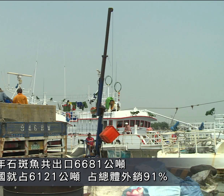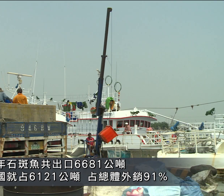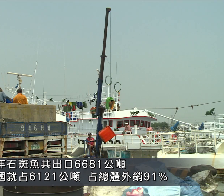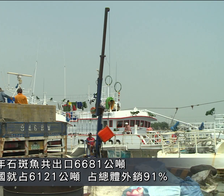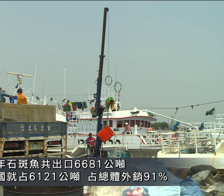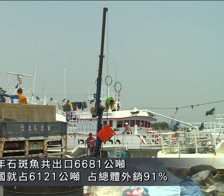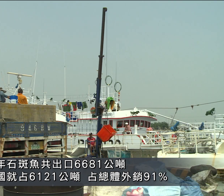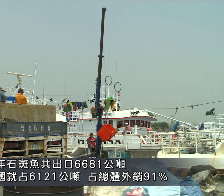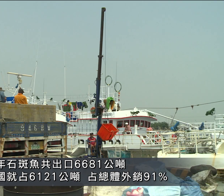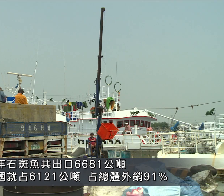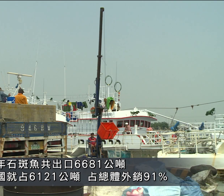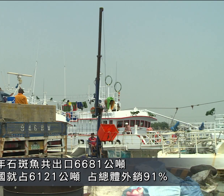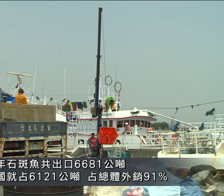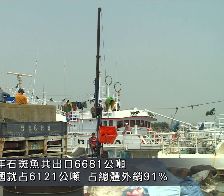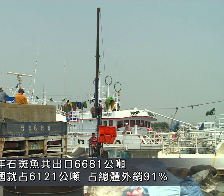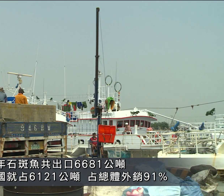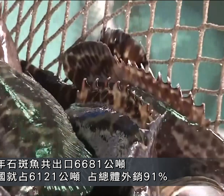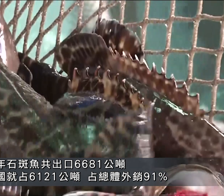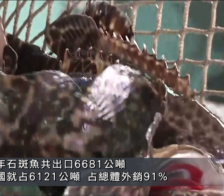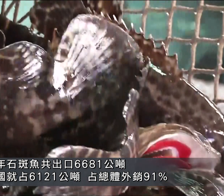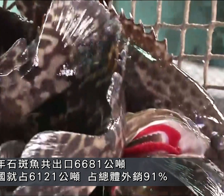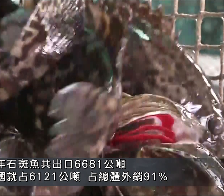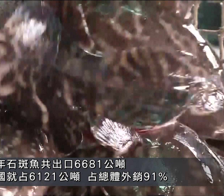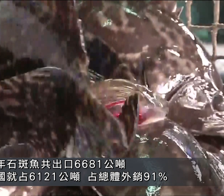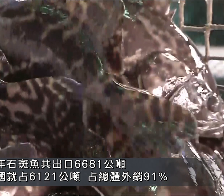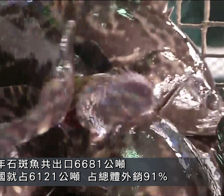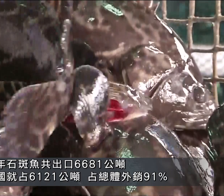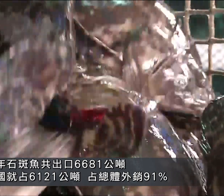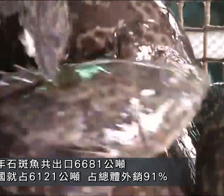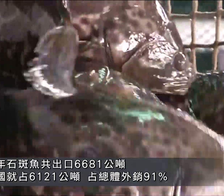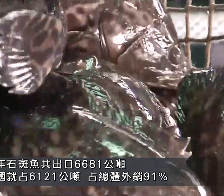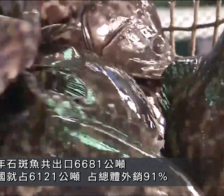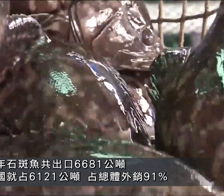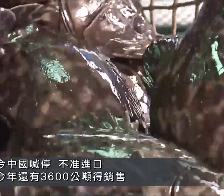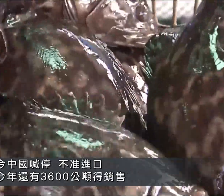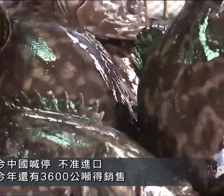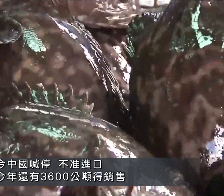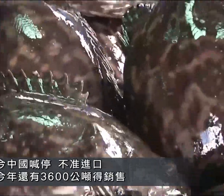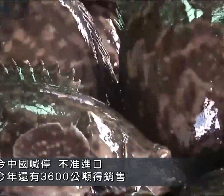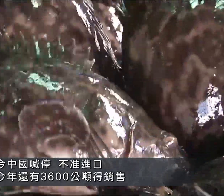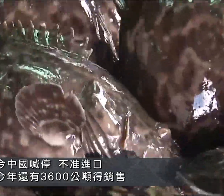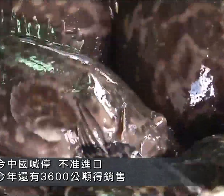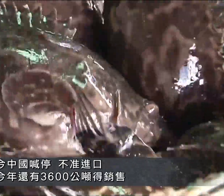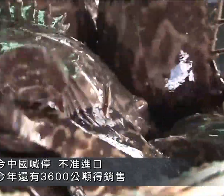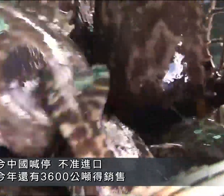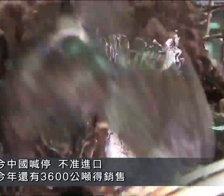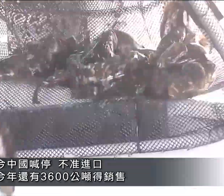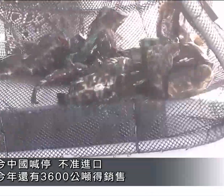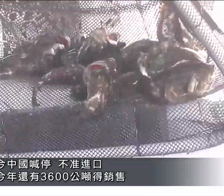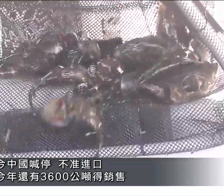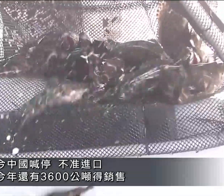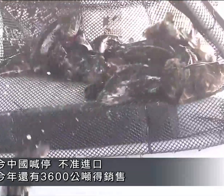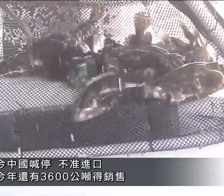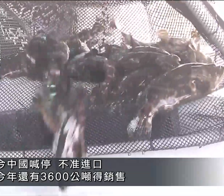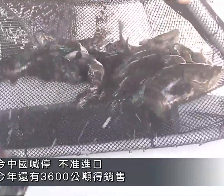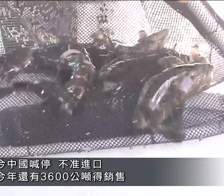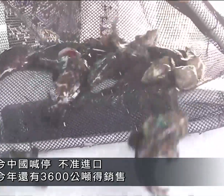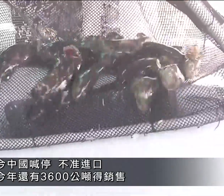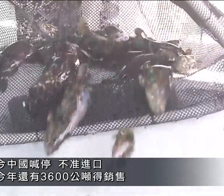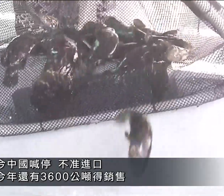占6121公吨，占总体外销91%。如今中国喊停不准进口，但今年还有3600公吨